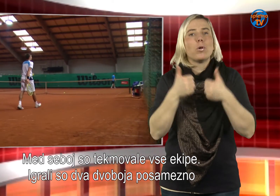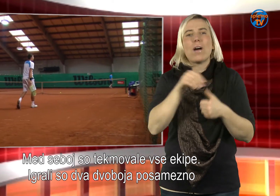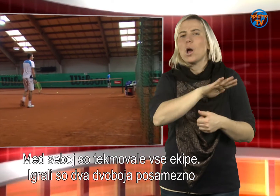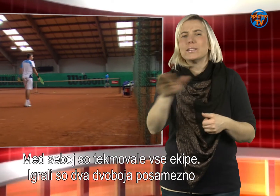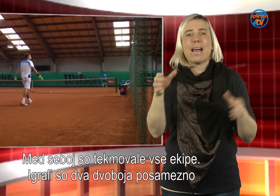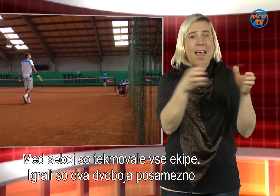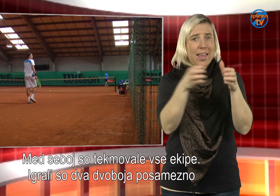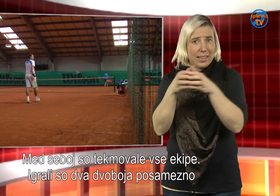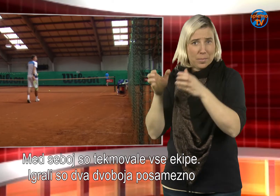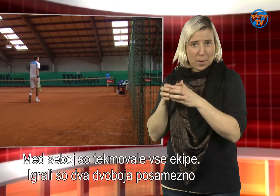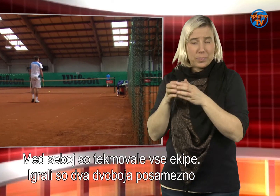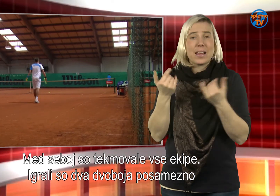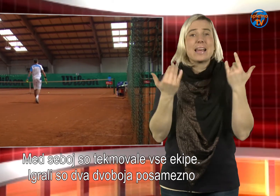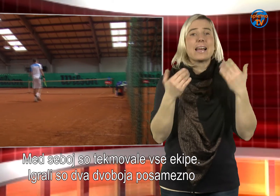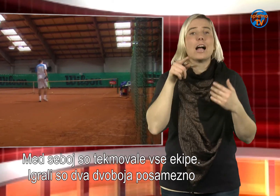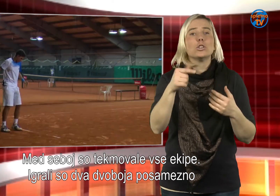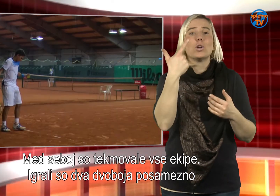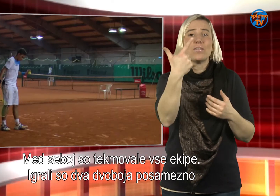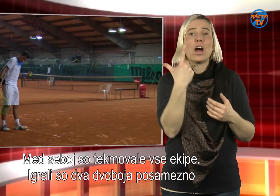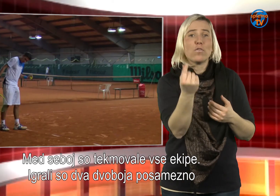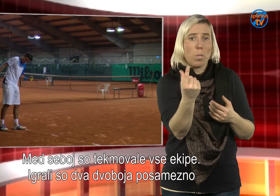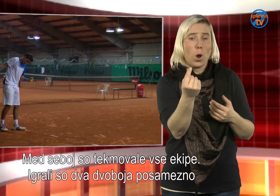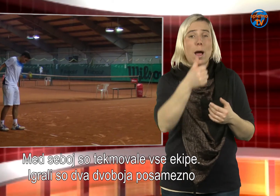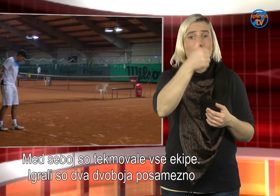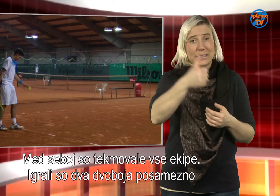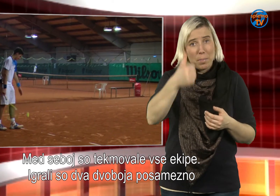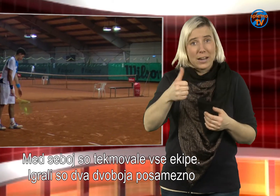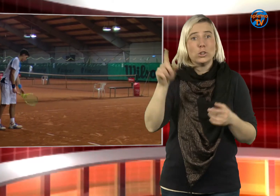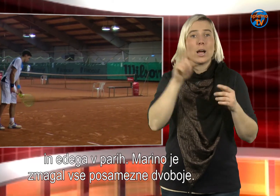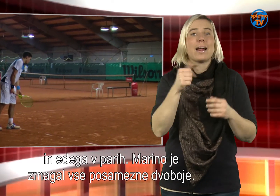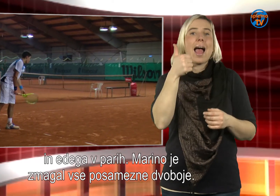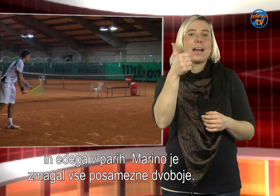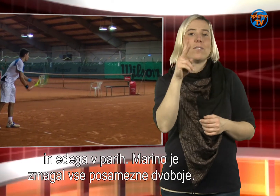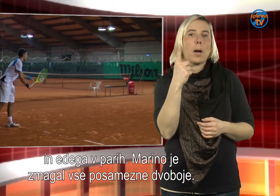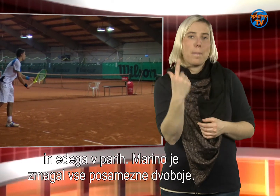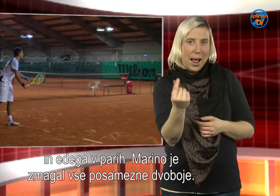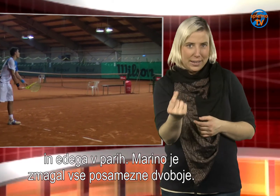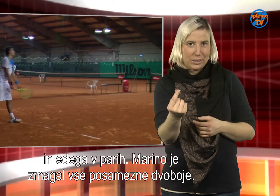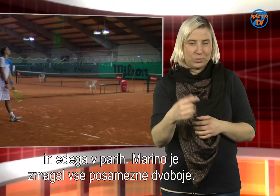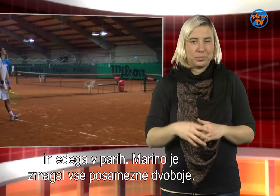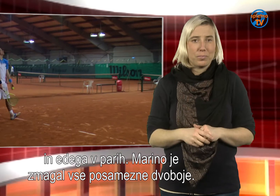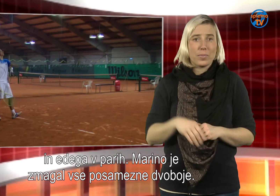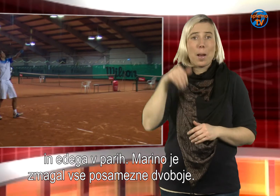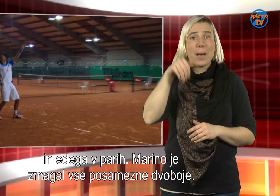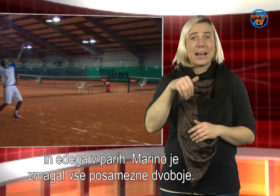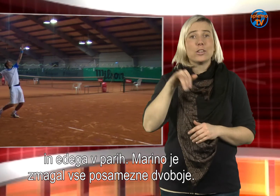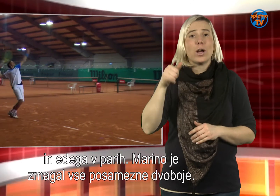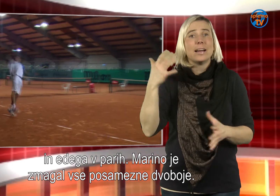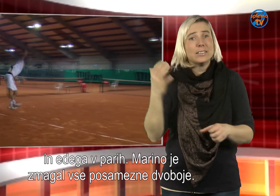vse ekipe. Igrali so 2 dvoboja posamezno in enega v parih. Marino je